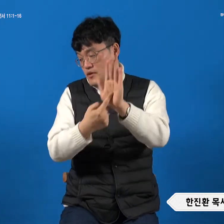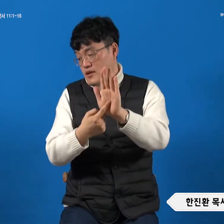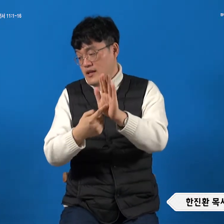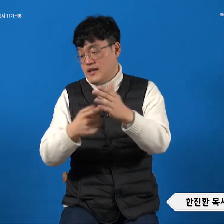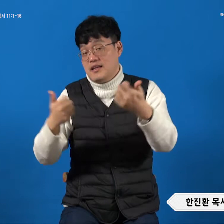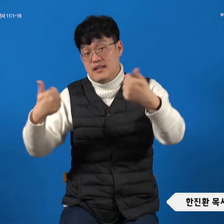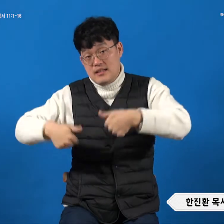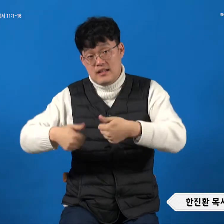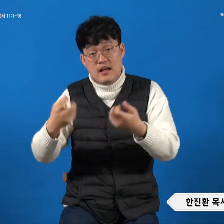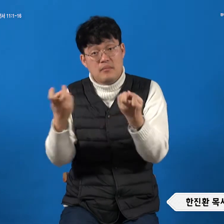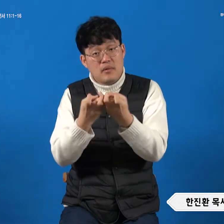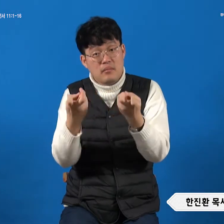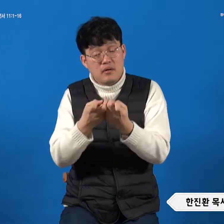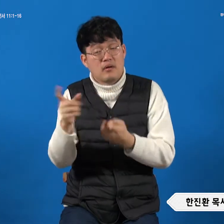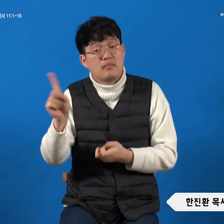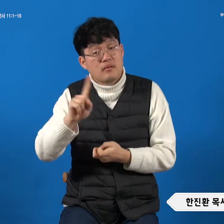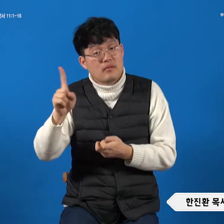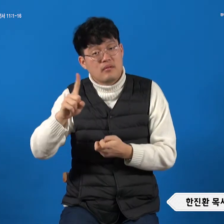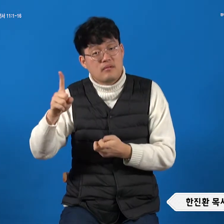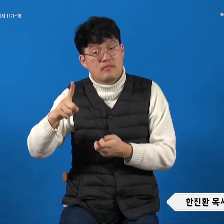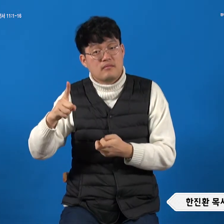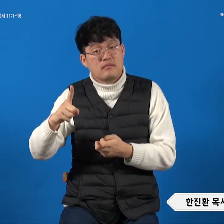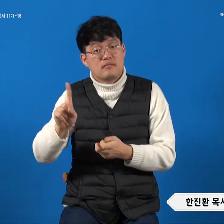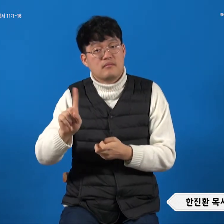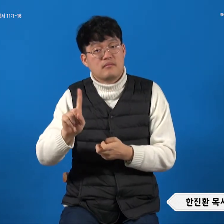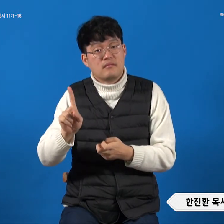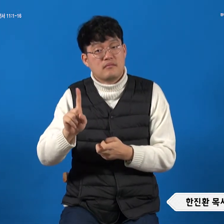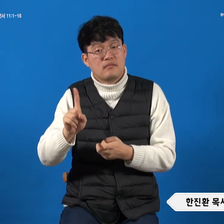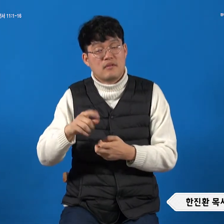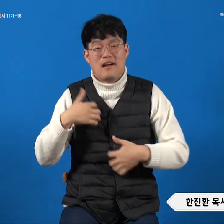사랑을 표시하는 인사법이 뭐죠?